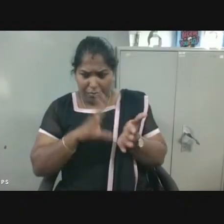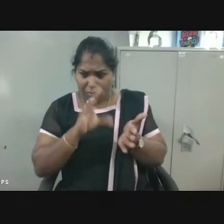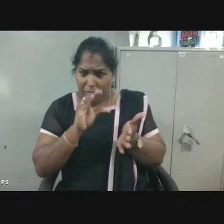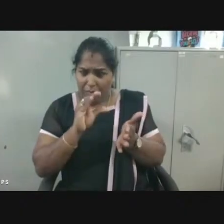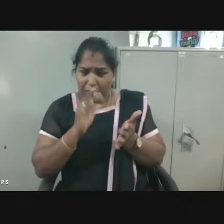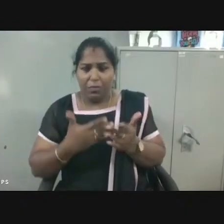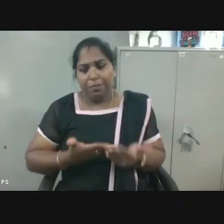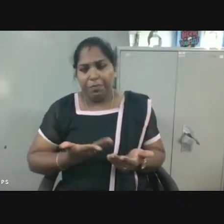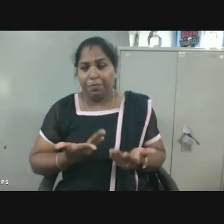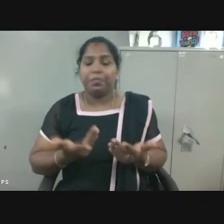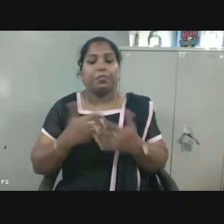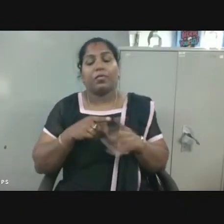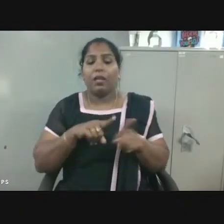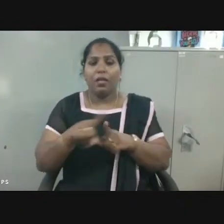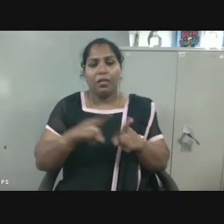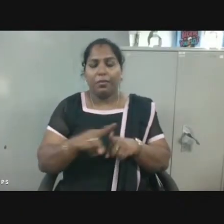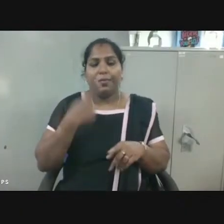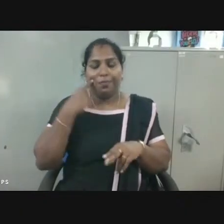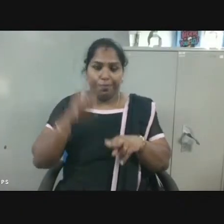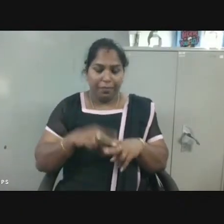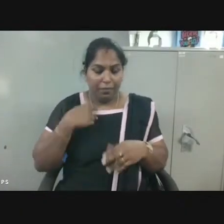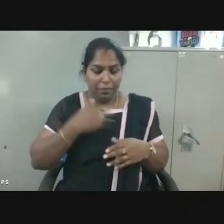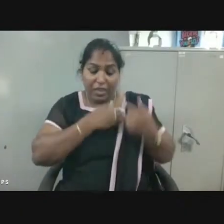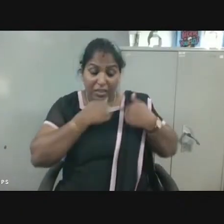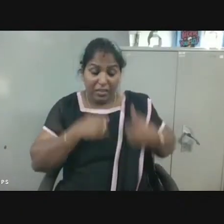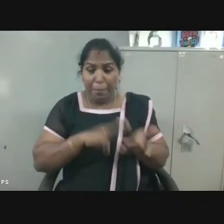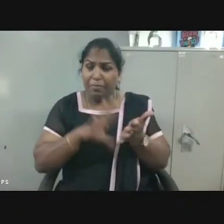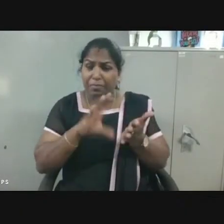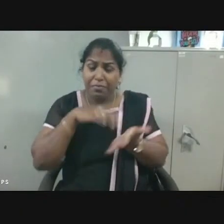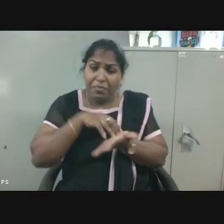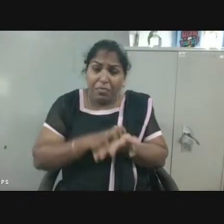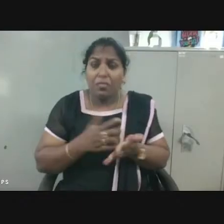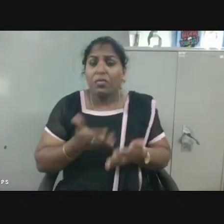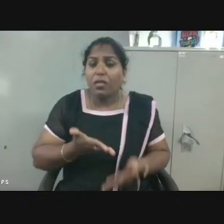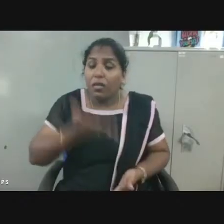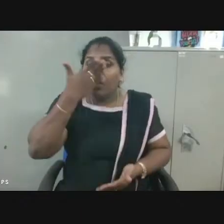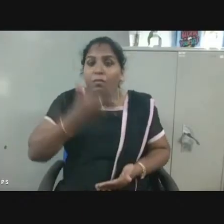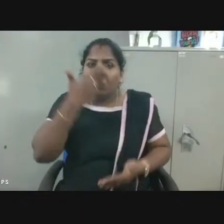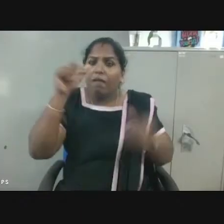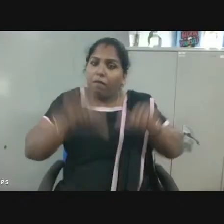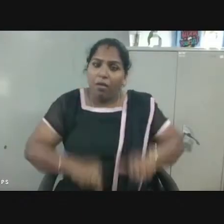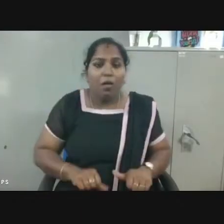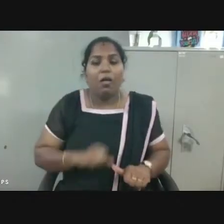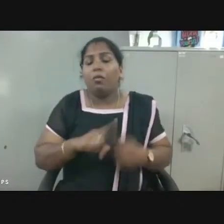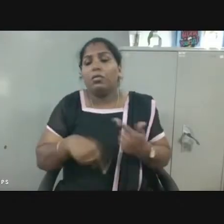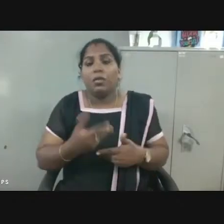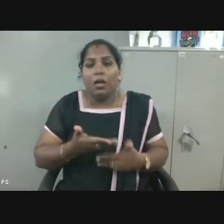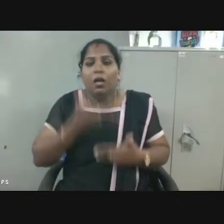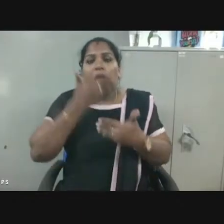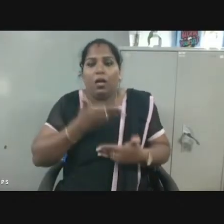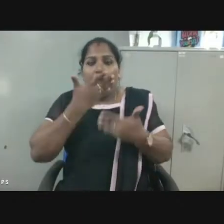ശ്വാസം അകത്തോട്ട് കയറുന്നത്. ഈ നെഞ്ചിലെ മസിലും കൂടെ ബലക്കുറവ് വരുമ്പോഴത്തേക്ക് ഇവർക്ക് ശ്വാസം വലിക്കാൻ ബുദ്ധിമുട്ട് വരും. അപ്പോൾ ഇവർക്ക് ശ്വാസമുട്ട് വരും.